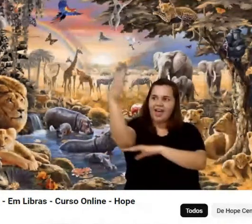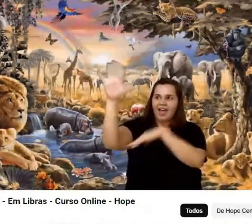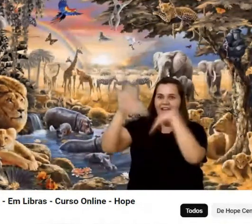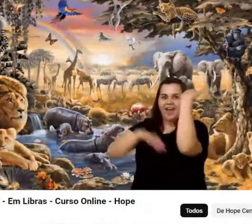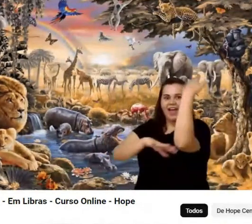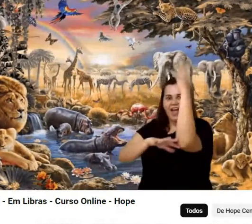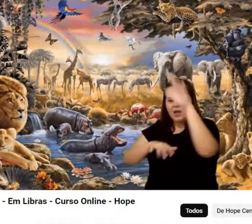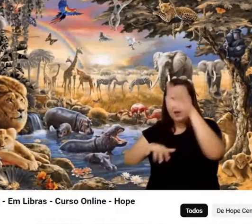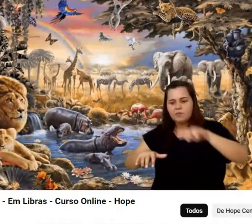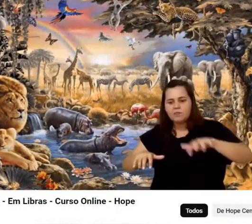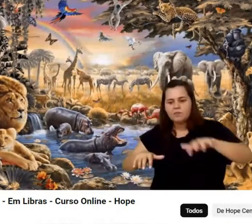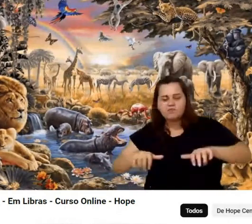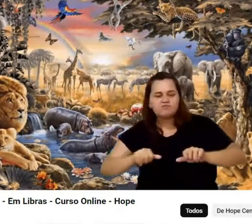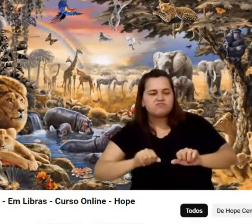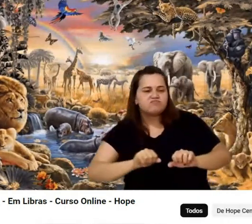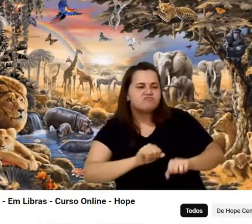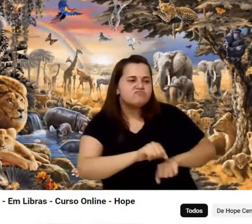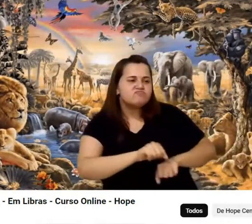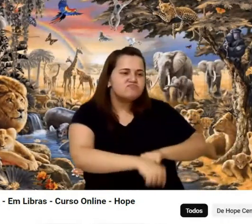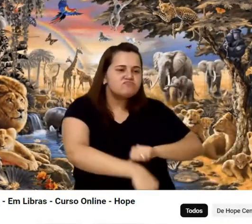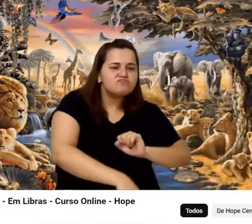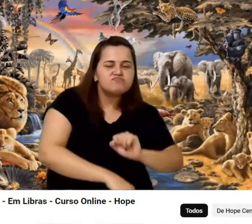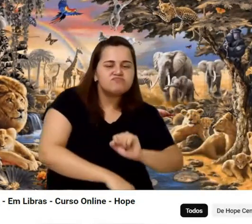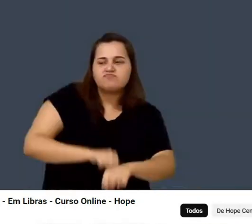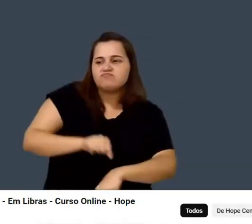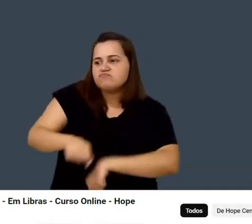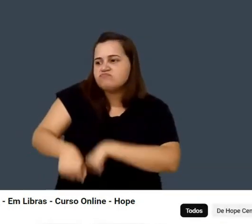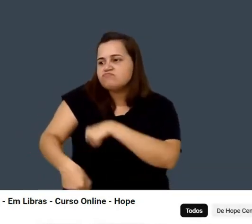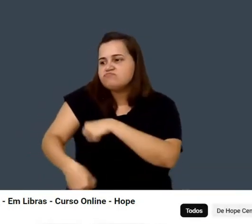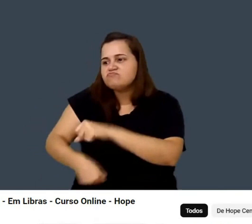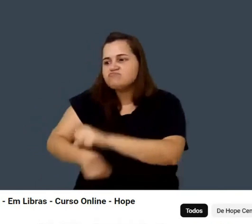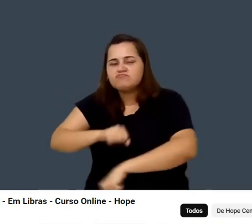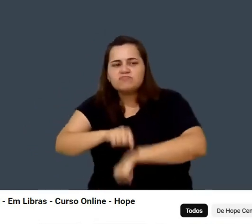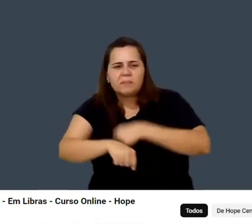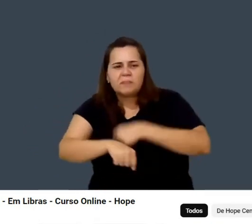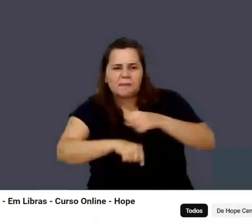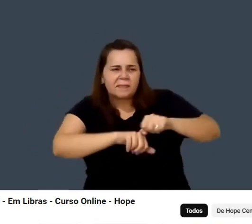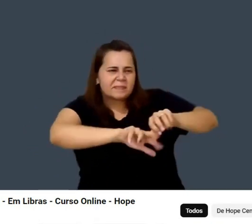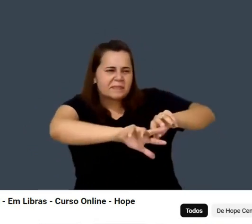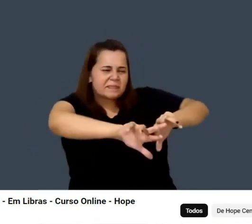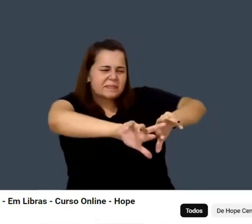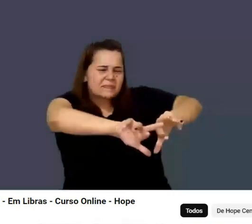E ele espalhou pelo jardim, pela floresta, ou, né, pelo Éden.